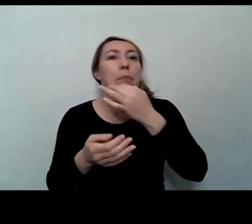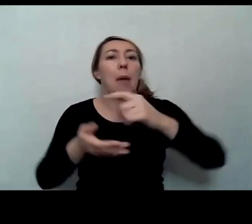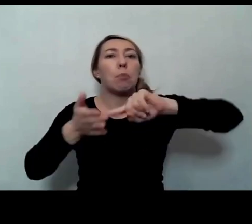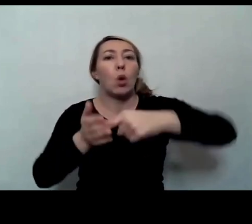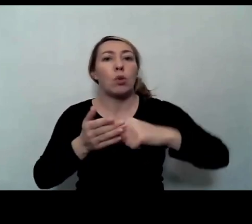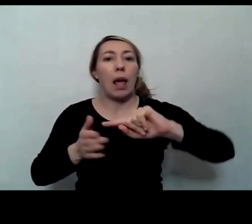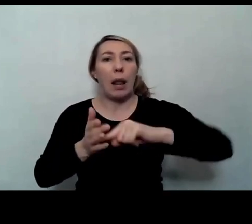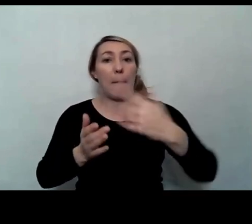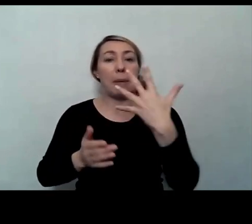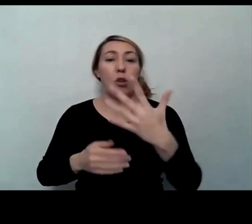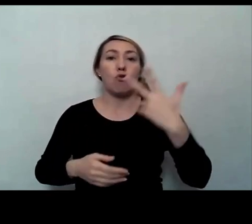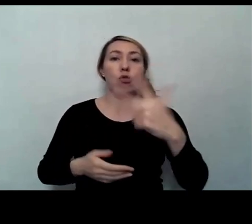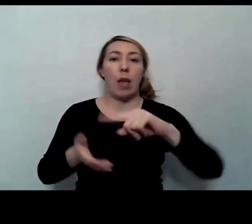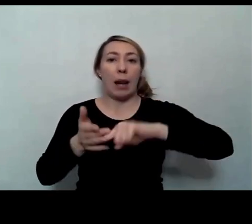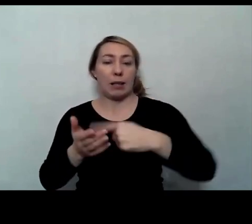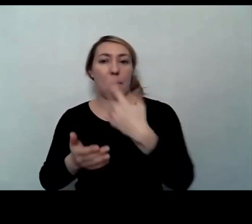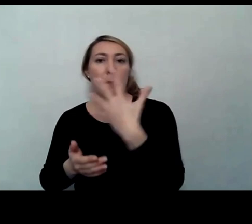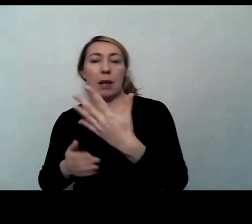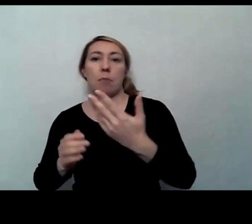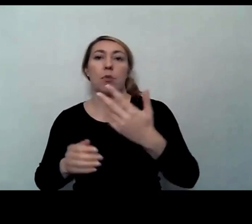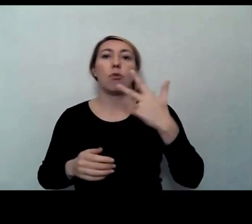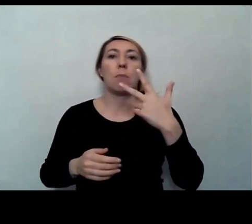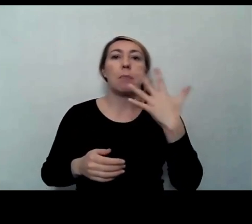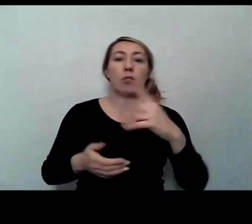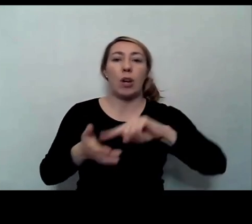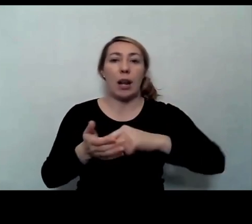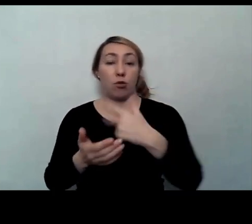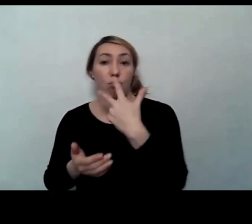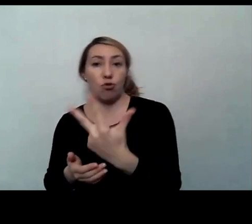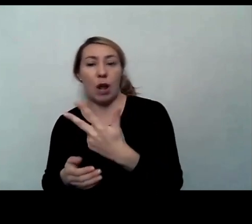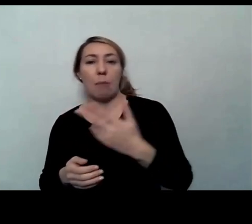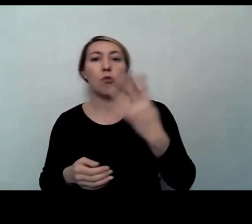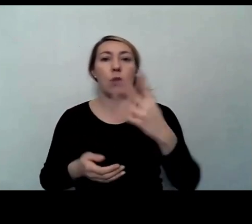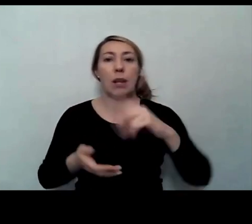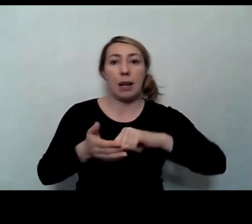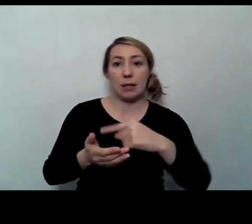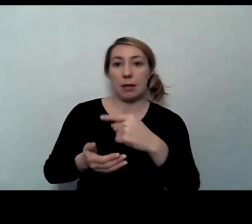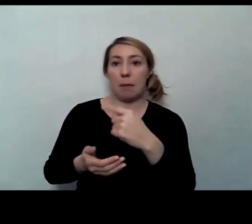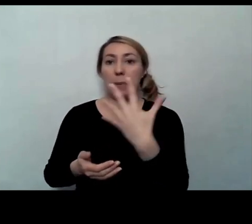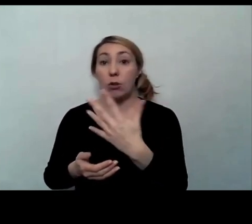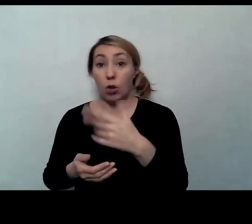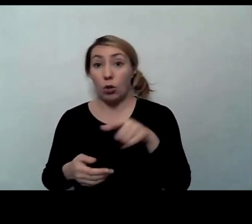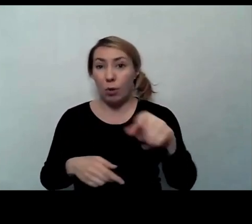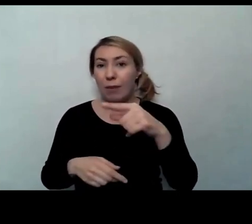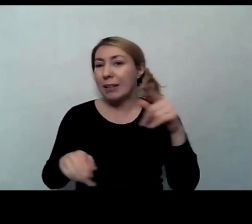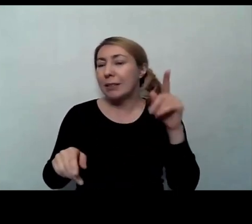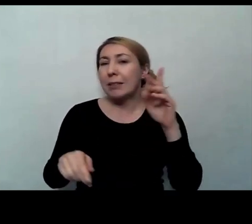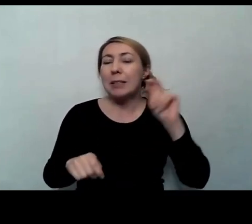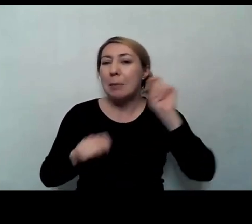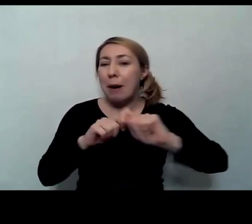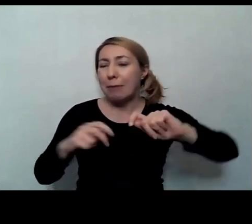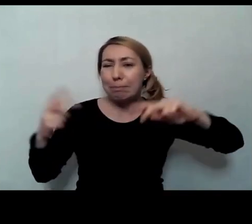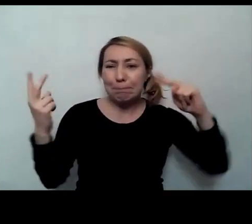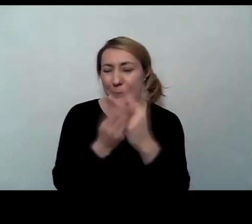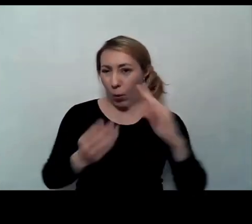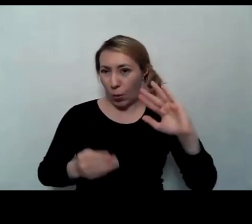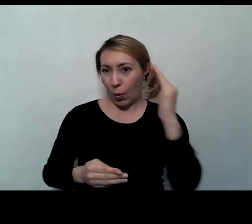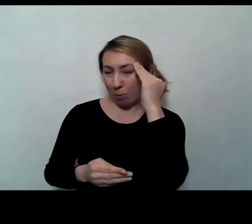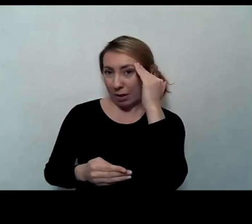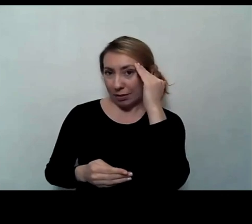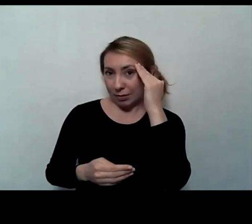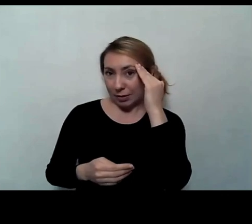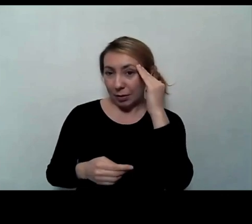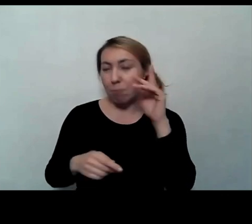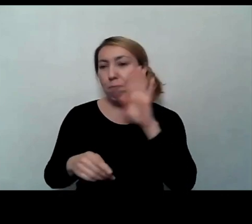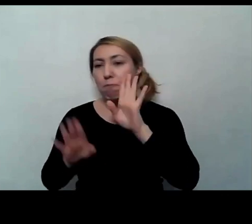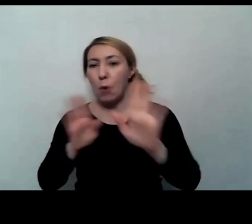zapytacie 3 razy 5, czy 5 razy 3, czy zapytacie 4 razy 5, to sprawdzacie tę samą umiejętność, tę samą sprawność. I